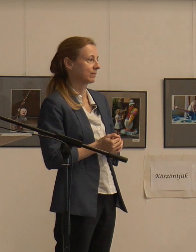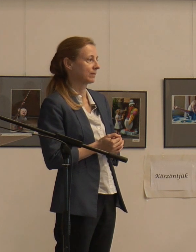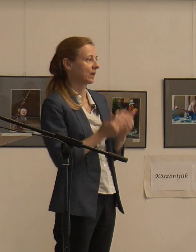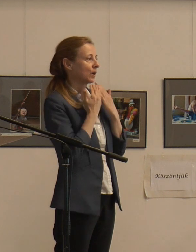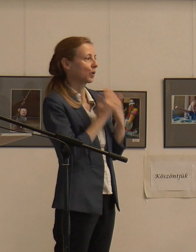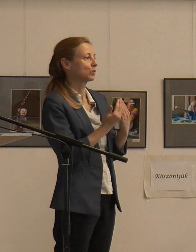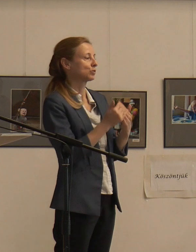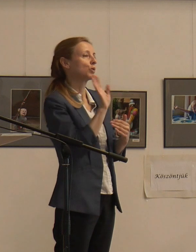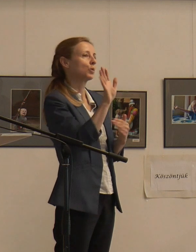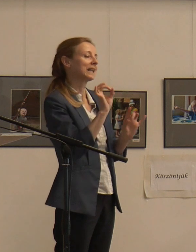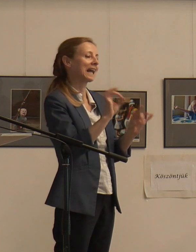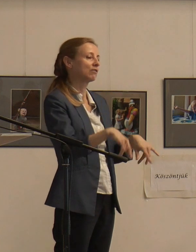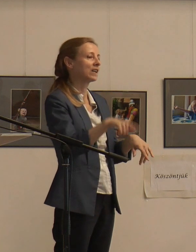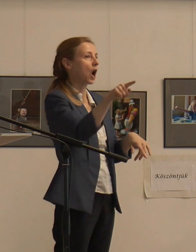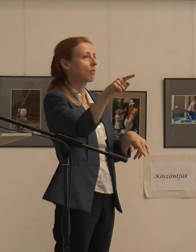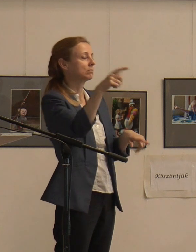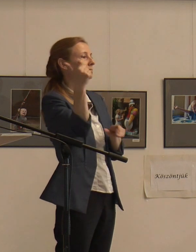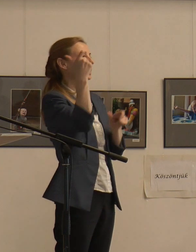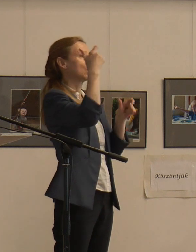Köszönjük neked, fiam, hogy hazajöttél.